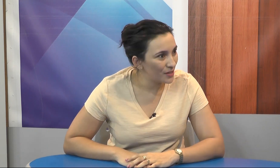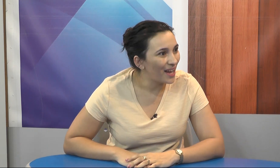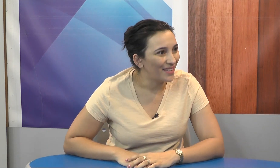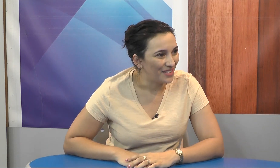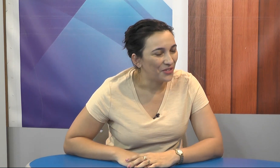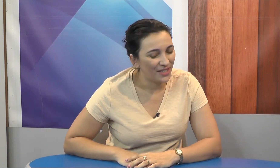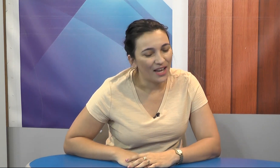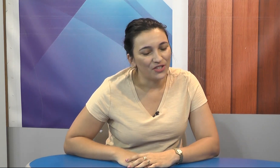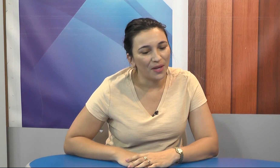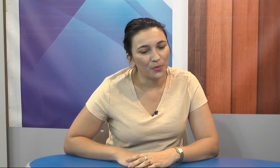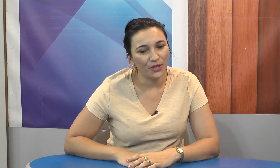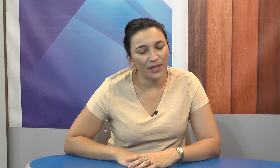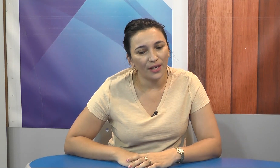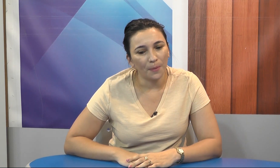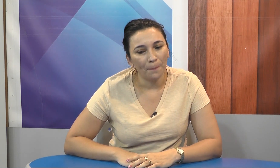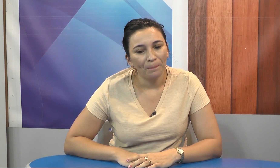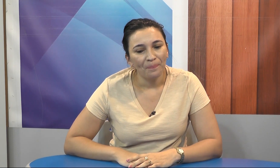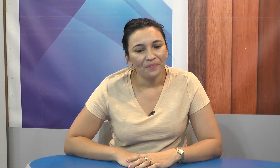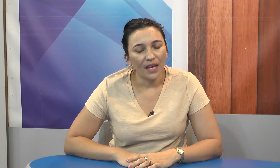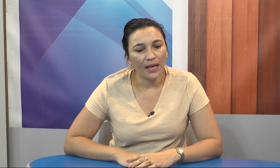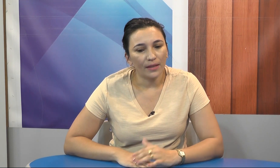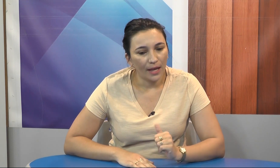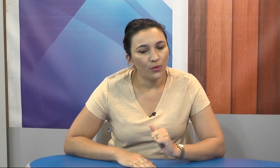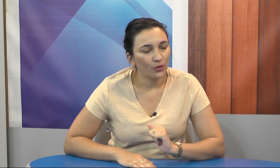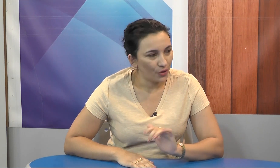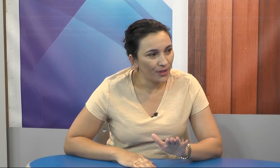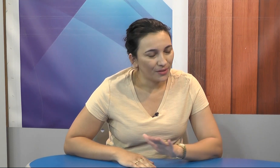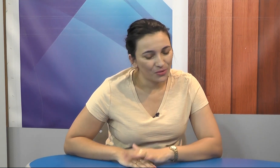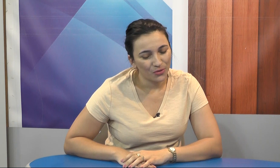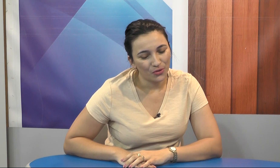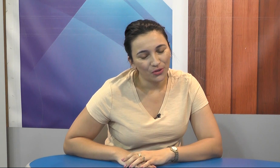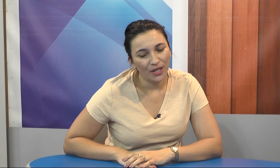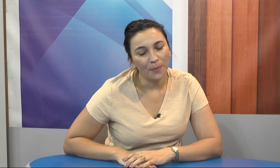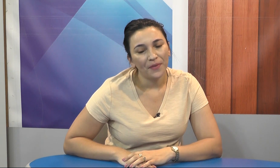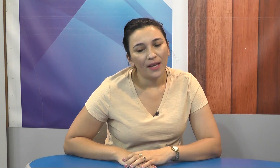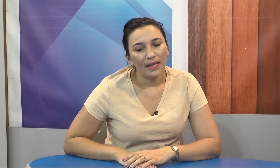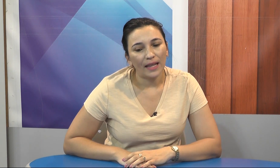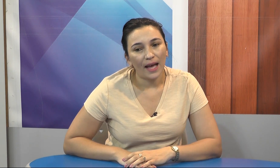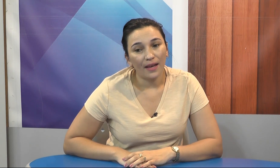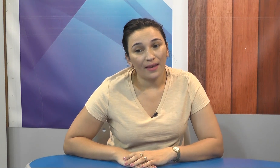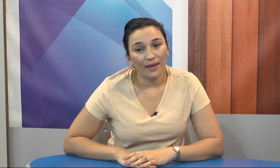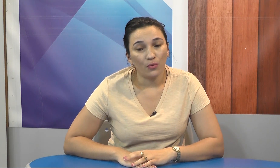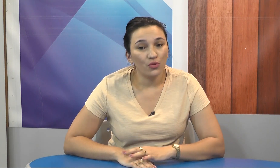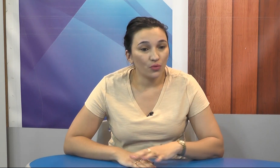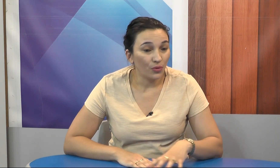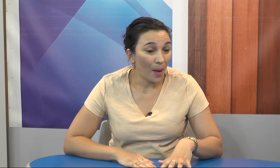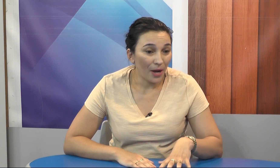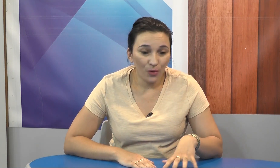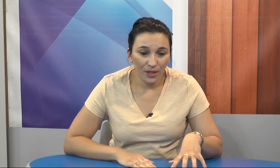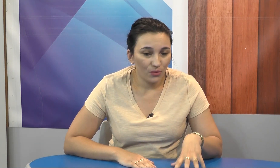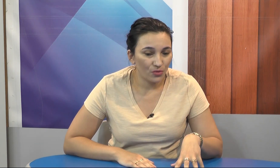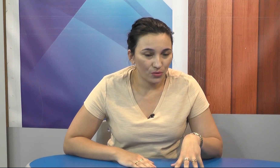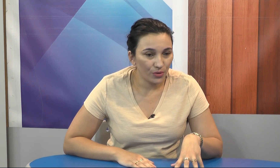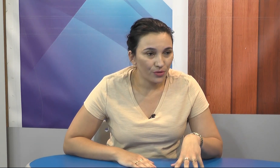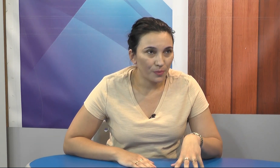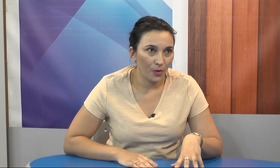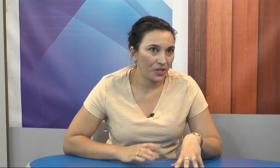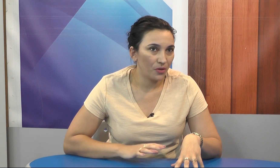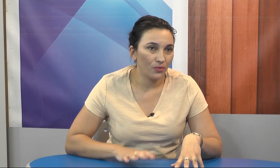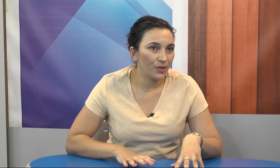assustada, na verdade, né? Porque lá em Rondônia, que eu sou de Rondônia, lá, a maioria dos surdos, pelo menos eu não conheci